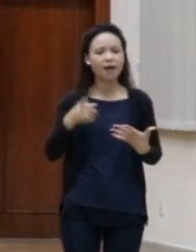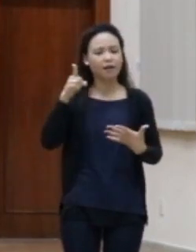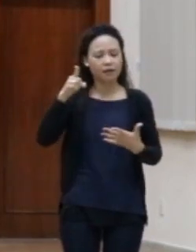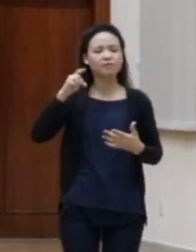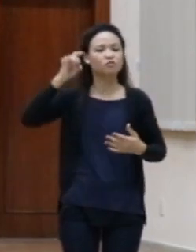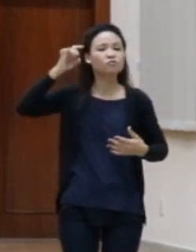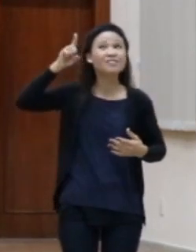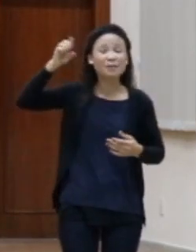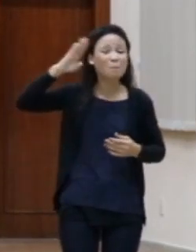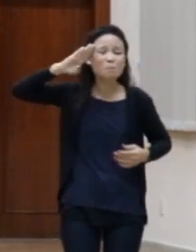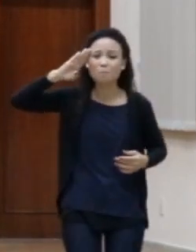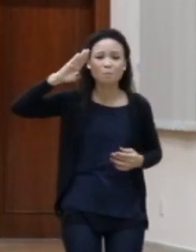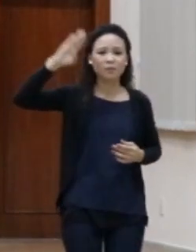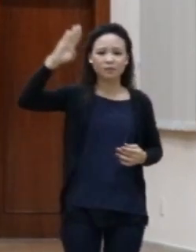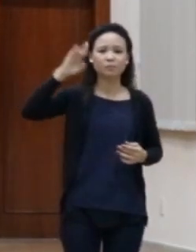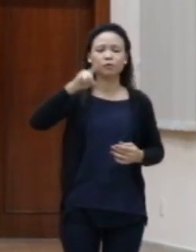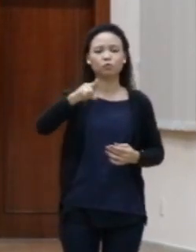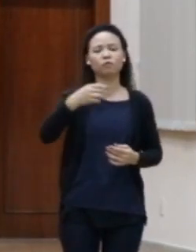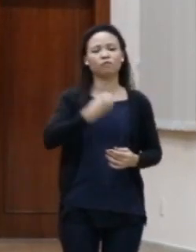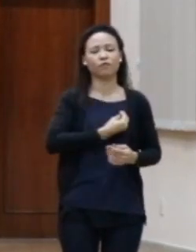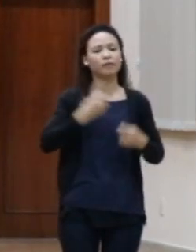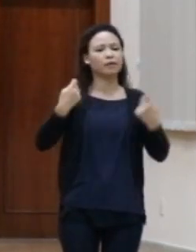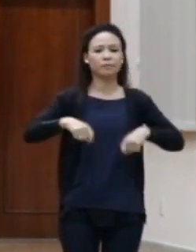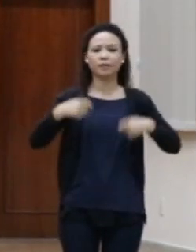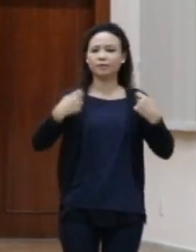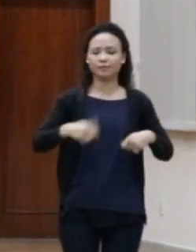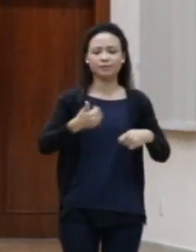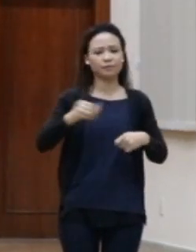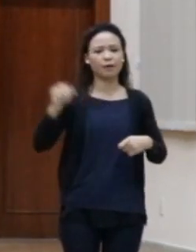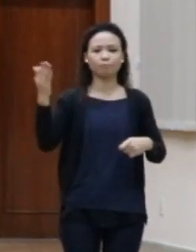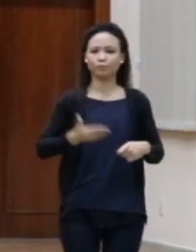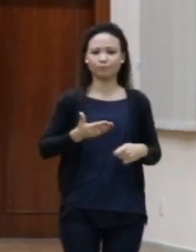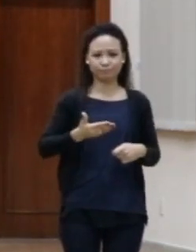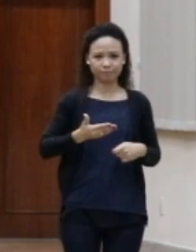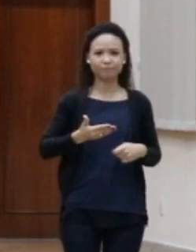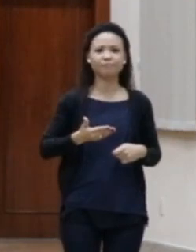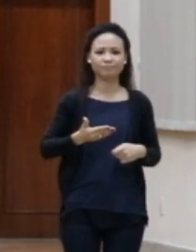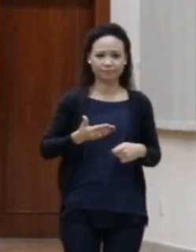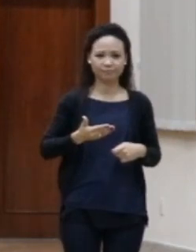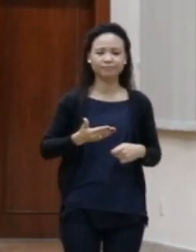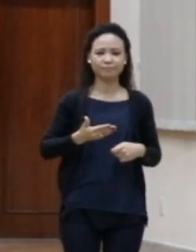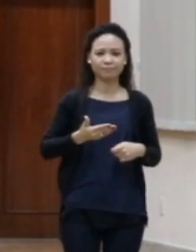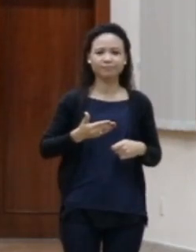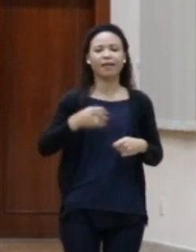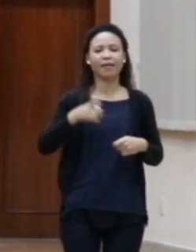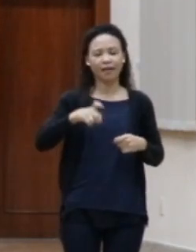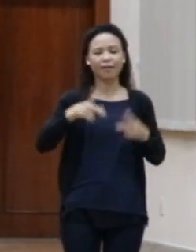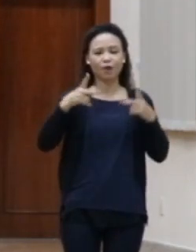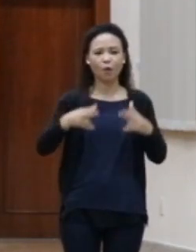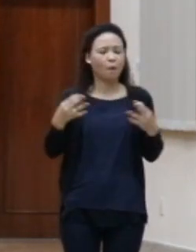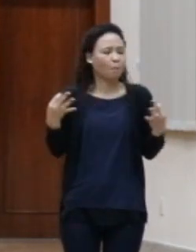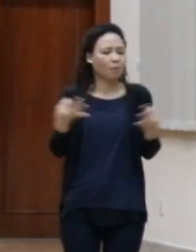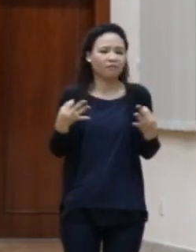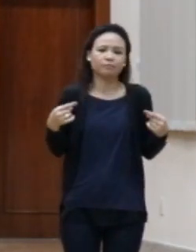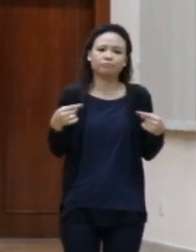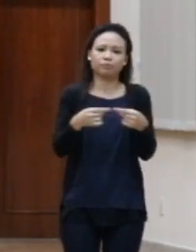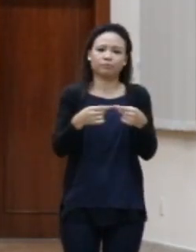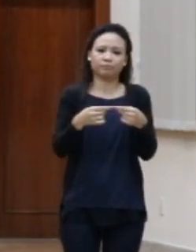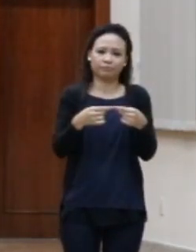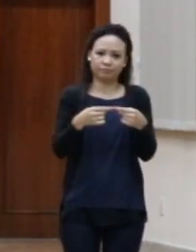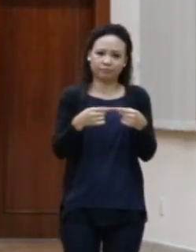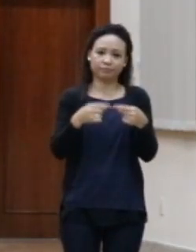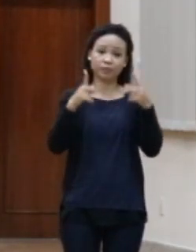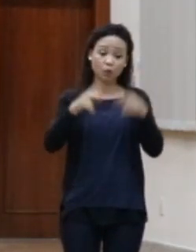grande verdade. E era assim que Paulo também entendia. Tanto Paulo entendia e vivia isso, que